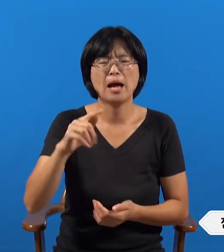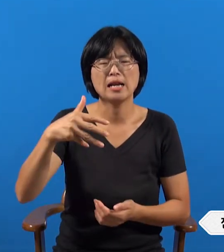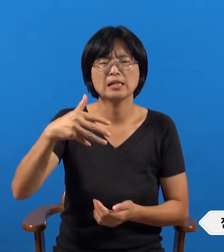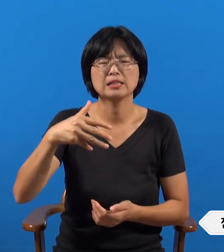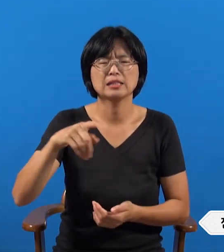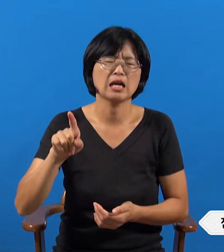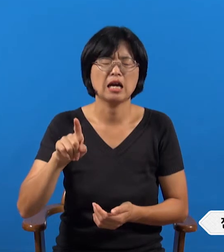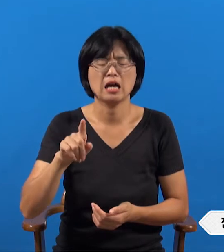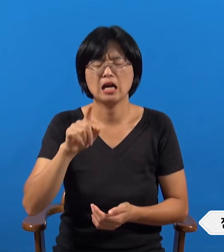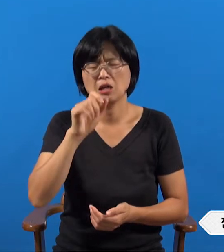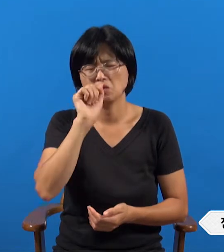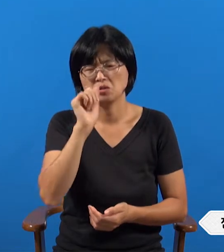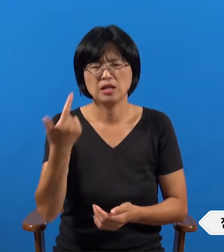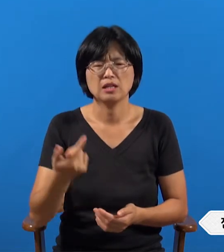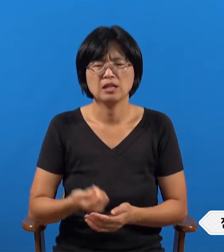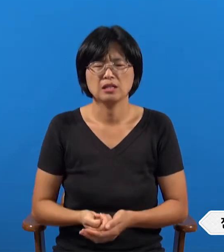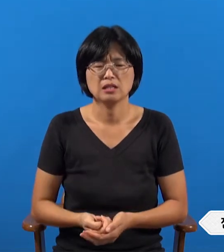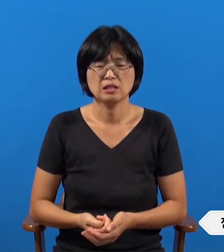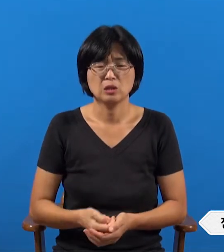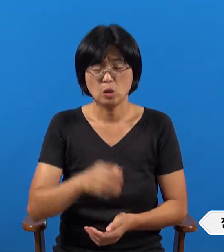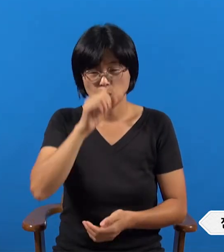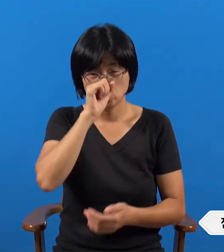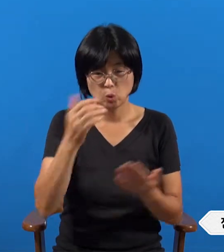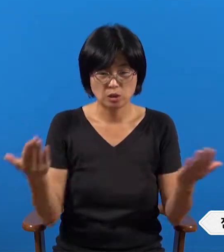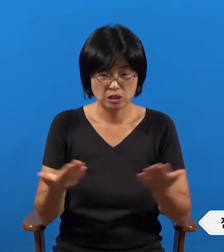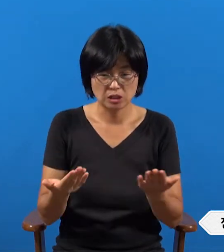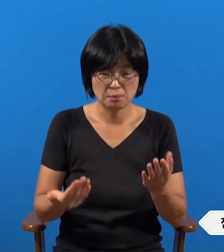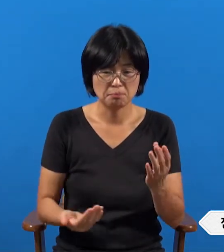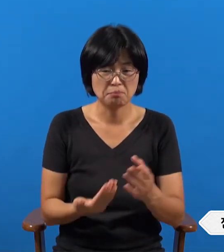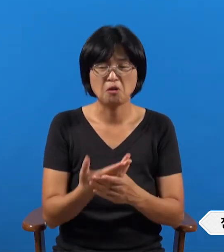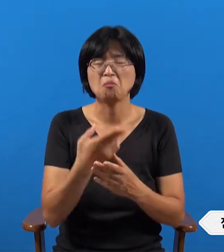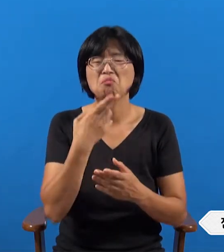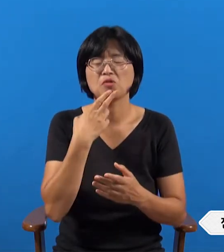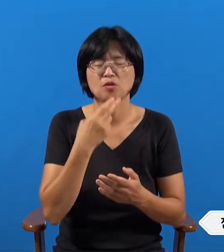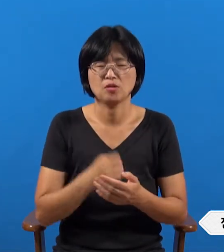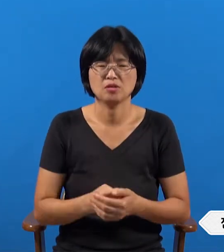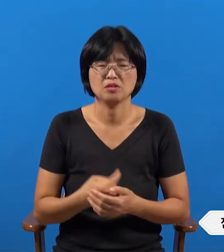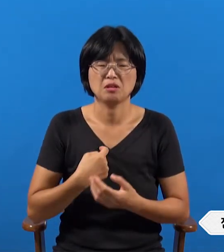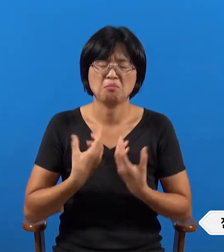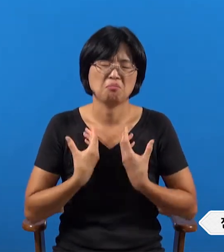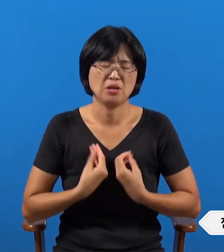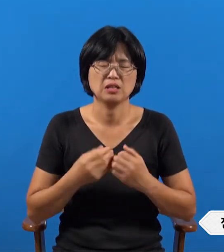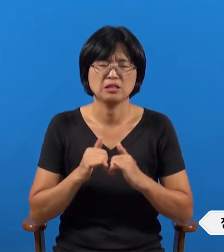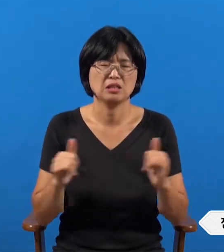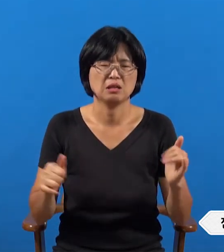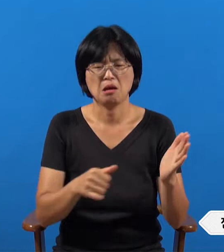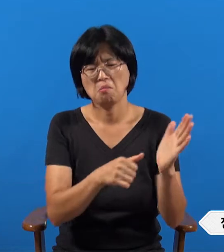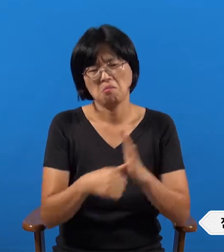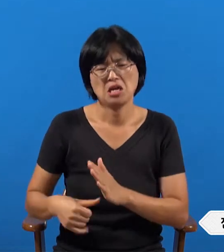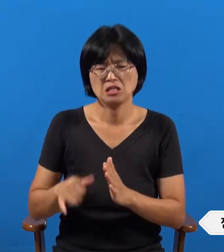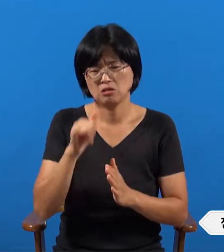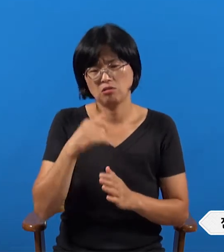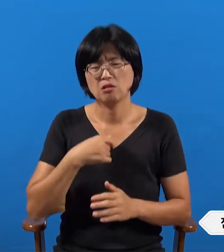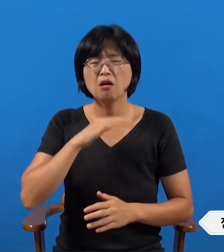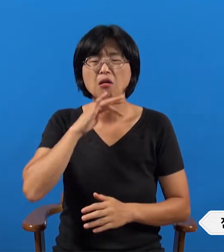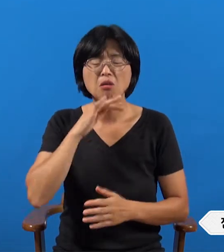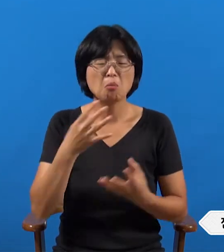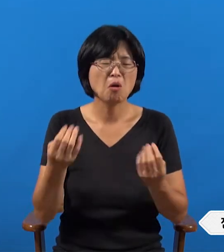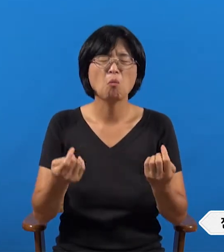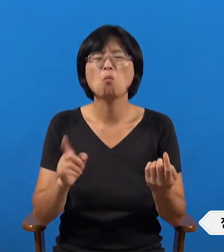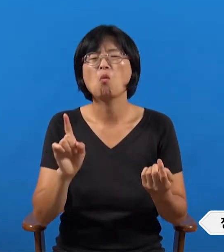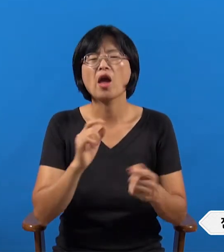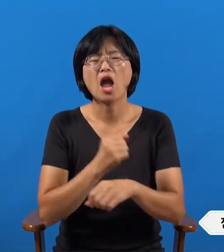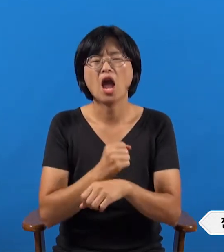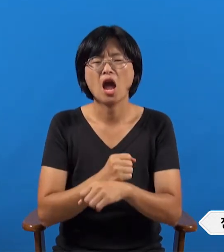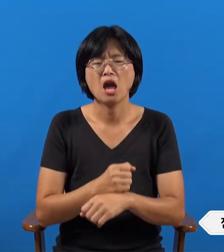늘 그렇지. 난 잘 되는 게 하나도 없어. 좋은 일은 나한테 일어나지 않아. 난 패배자야. 이 나이에 내가 뭘